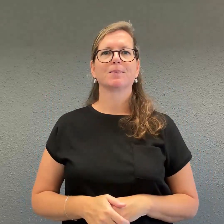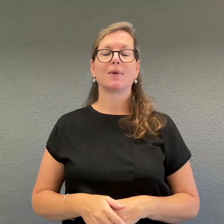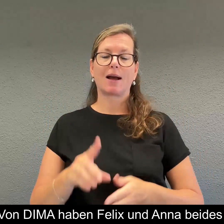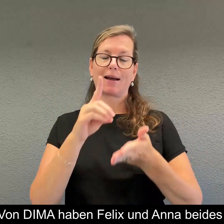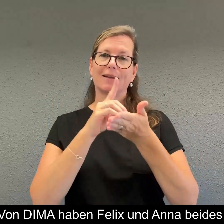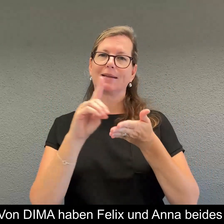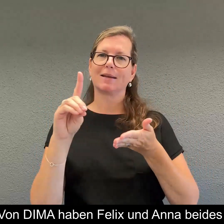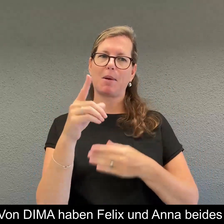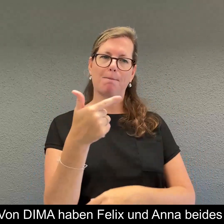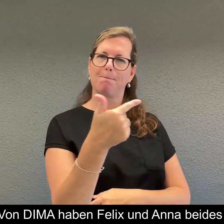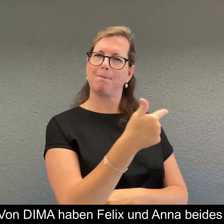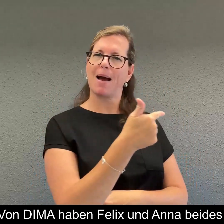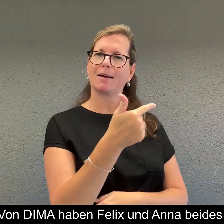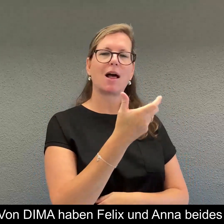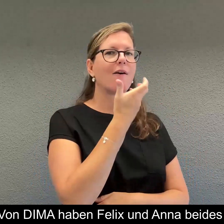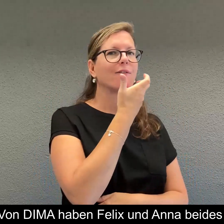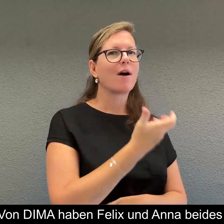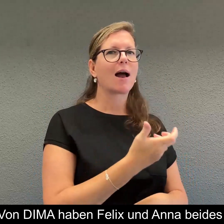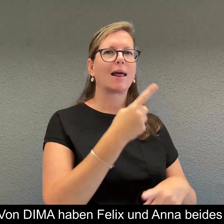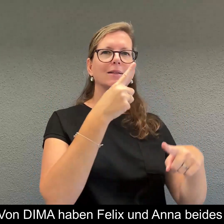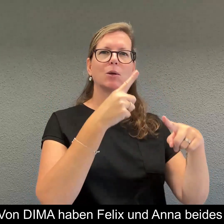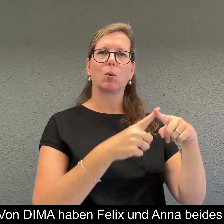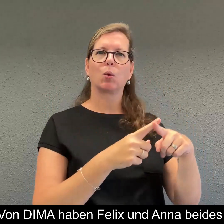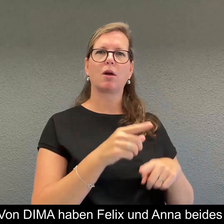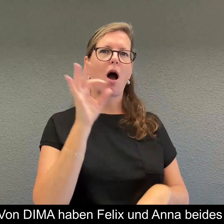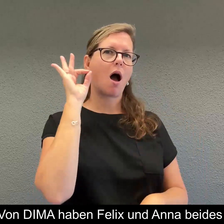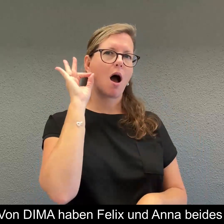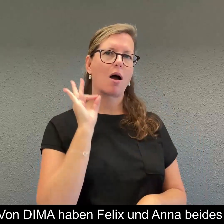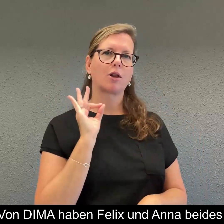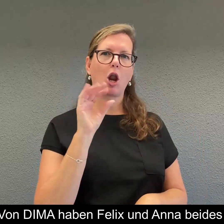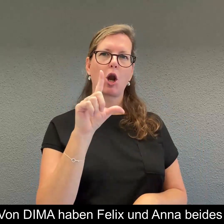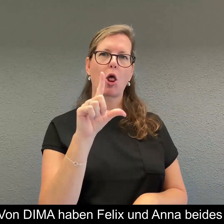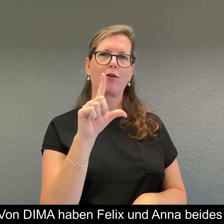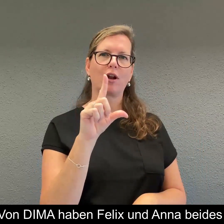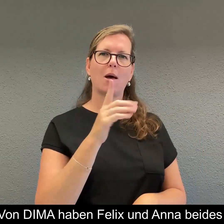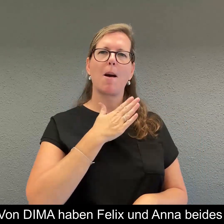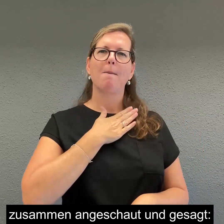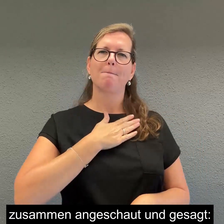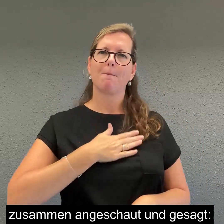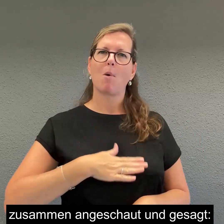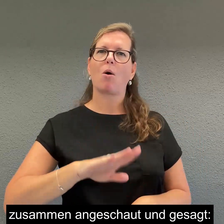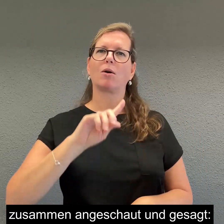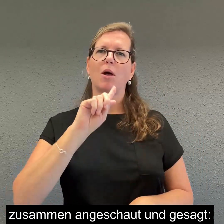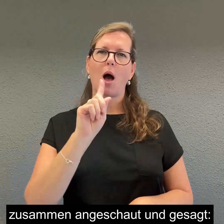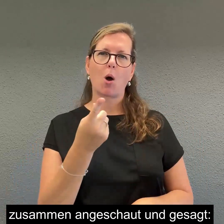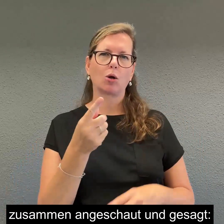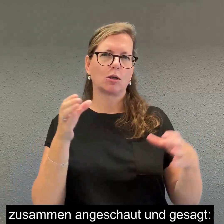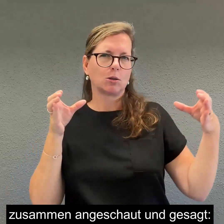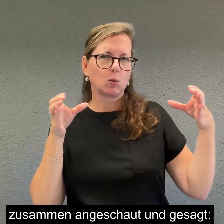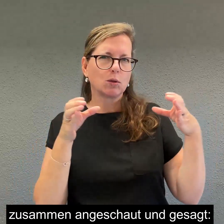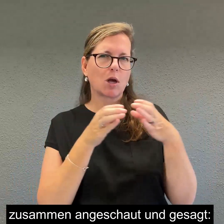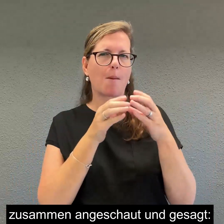Von DIMA haben Felix und Anna beides zusammen angeschaut und